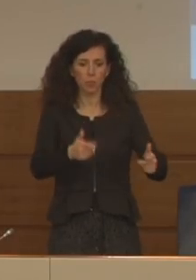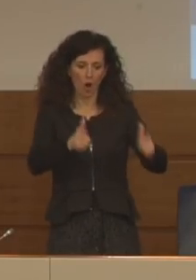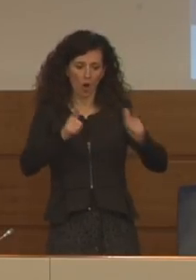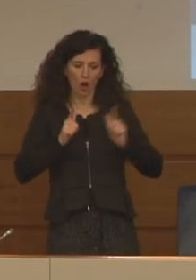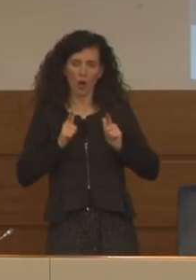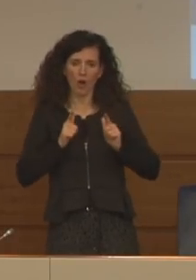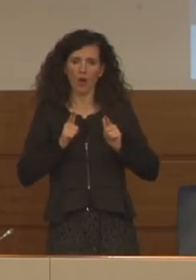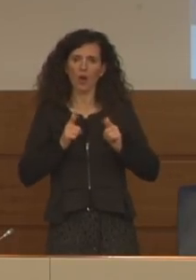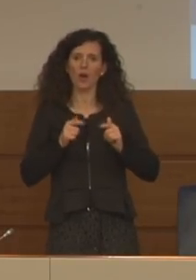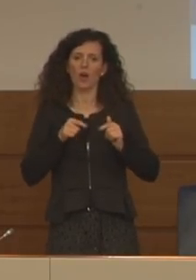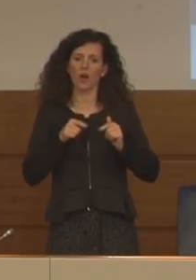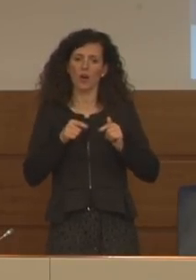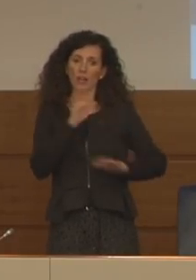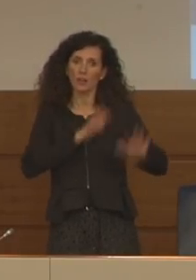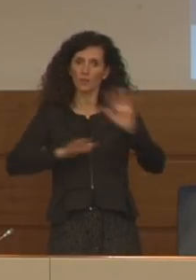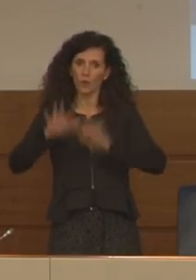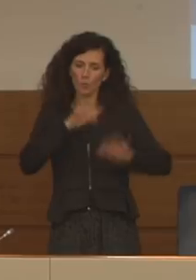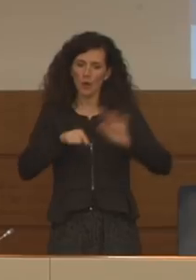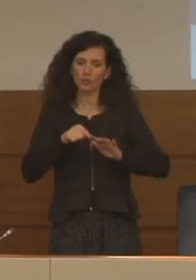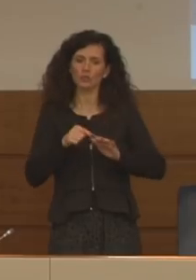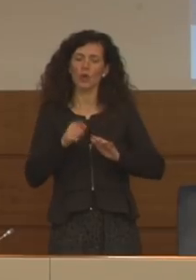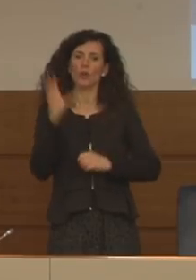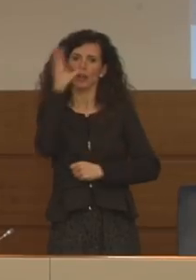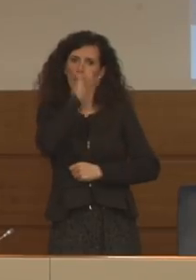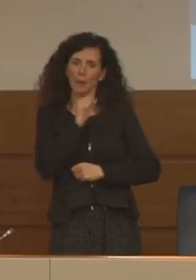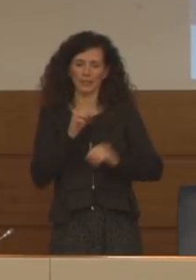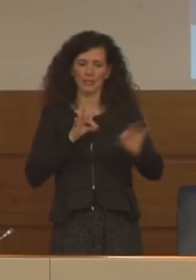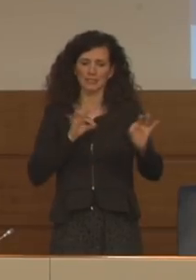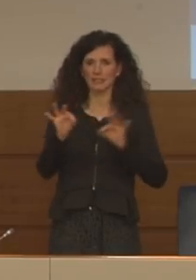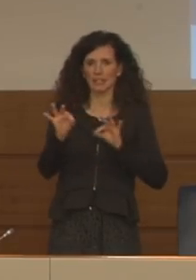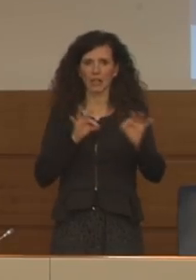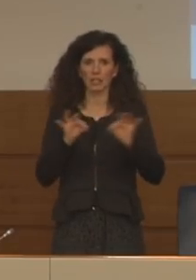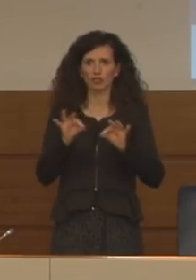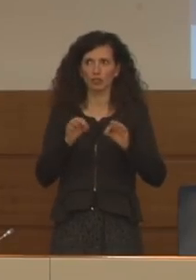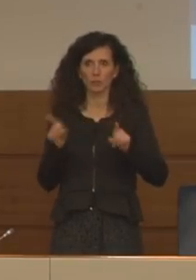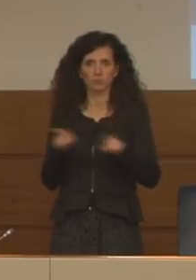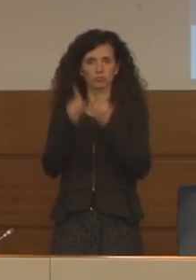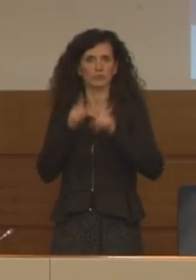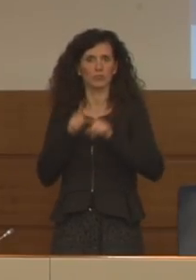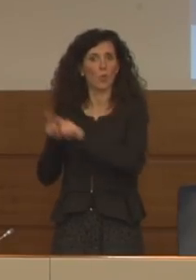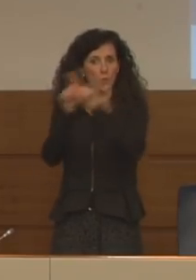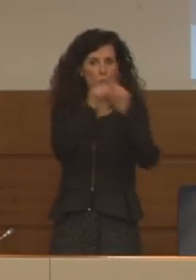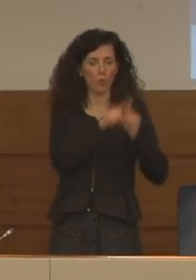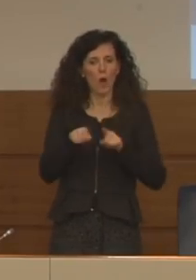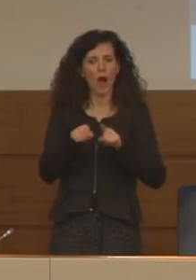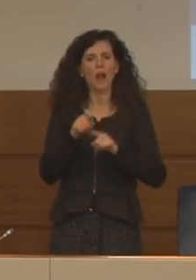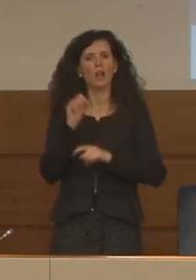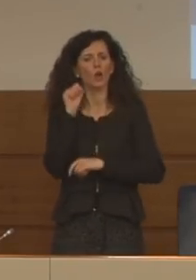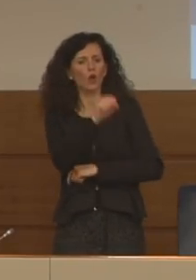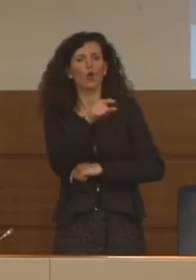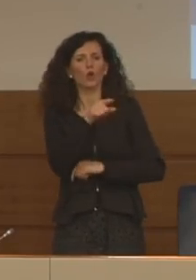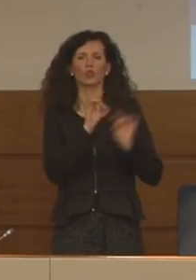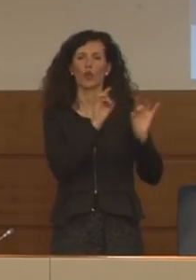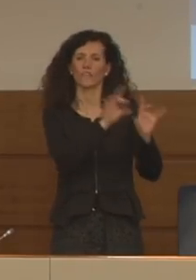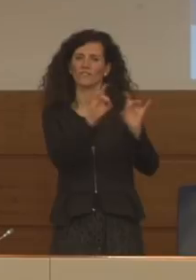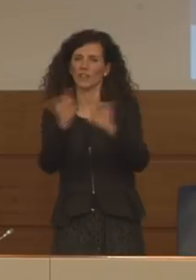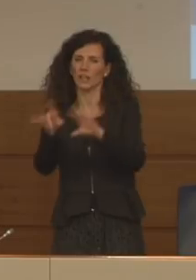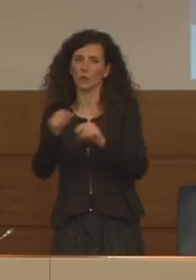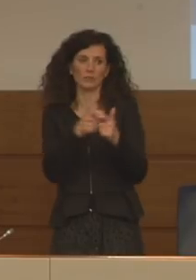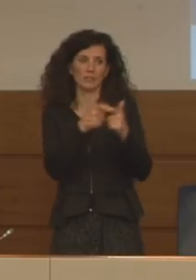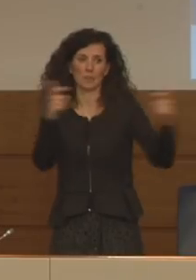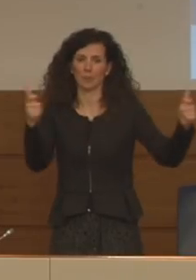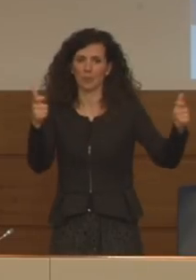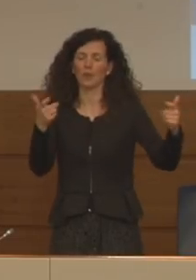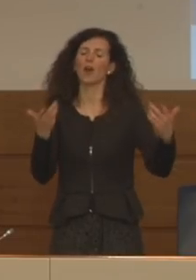per formulare strategie congiunte per quanto possibile di lotta al virus sono le benvenute e le